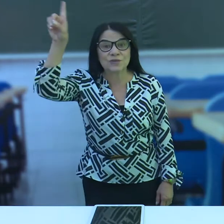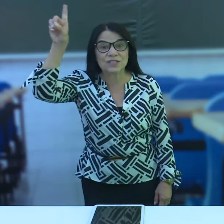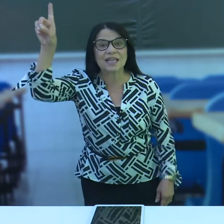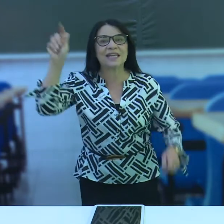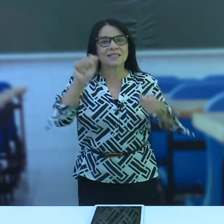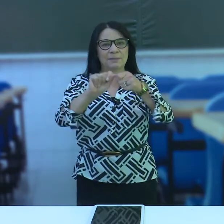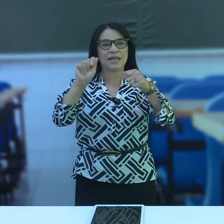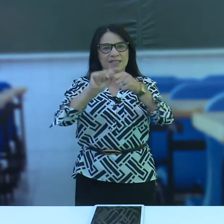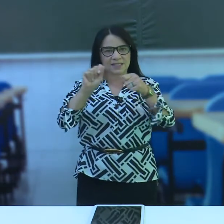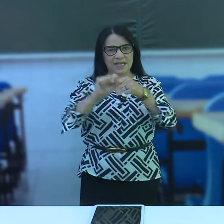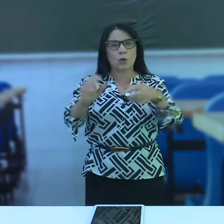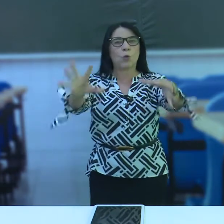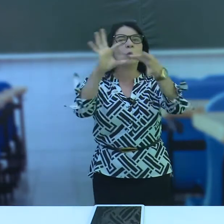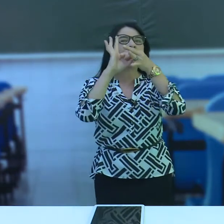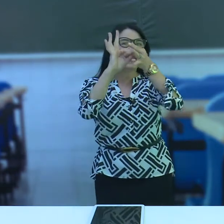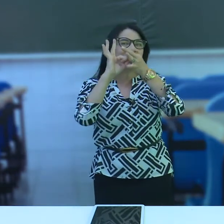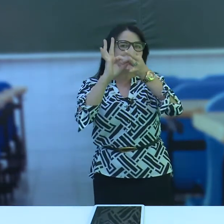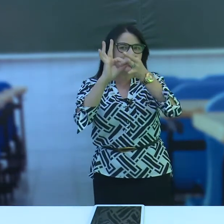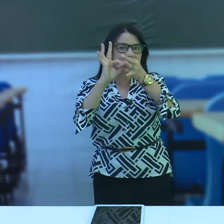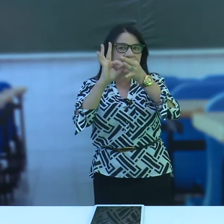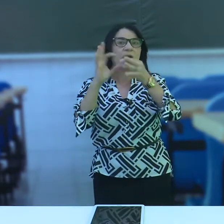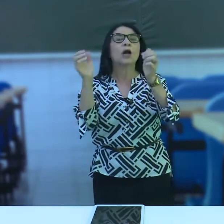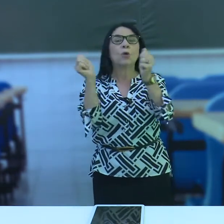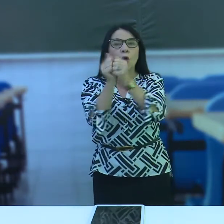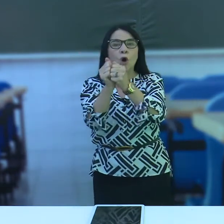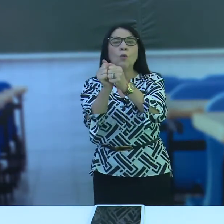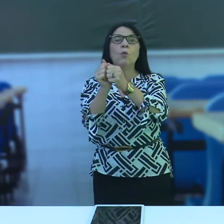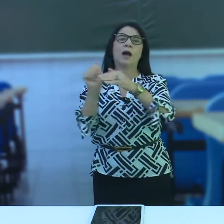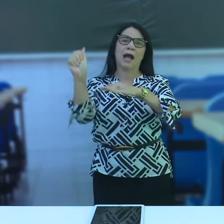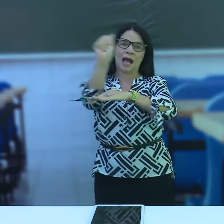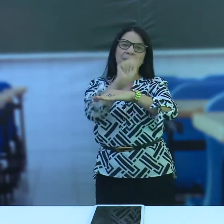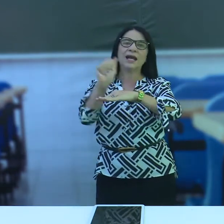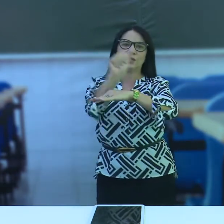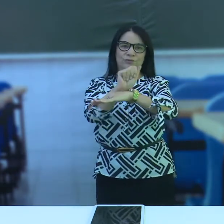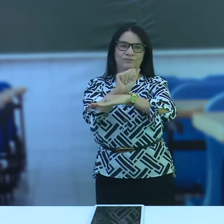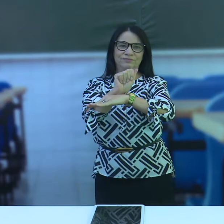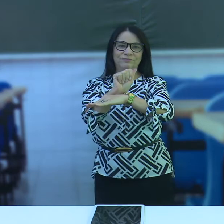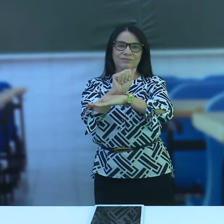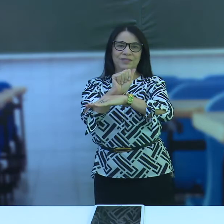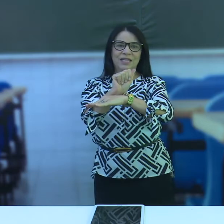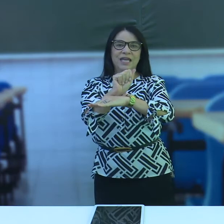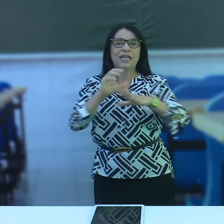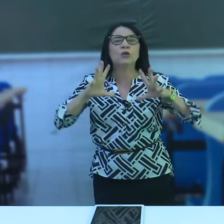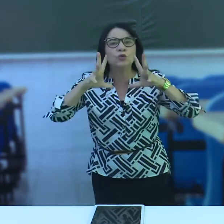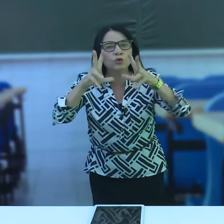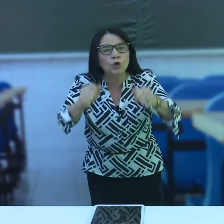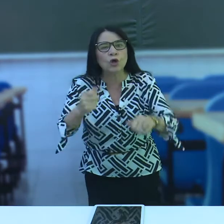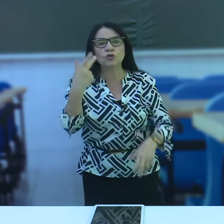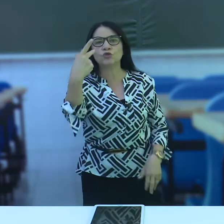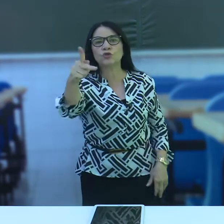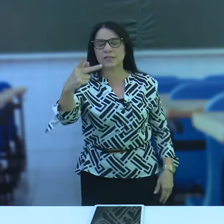Deus estabeleceu uma aliança com Abraão e com todos os